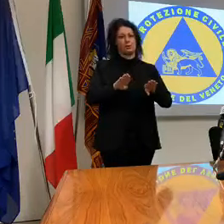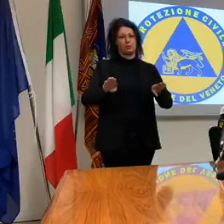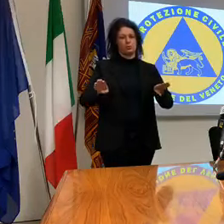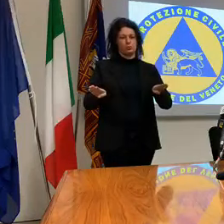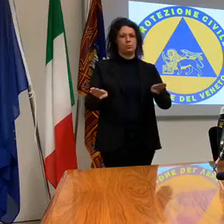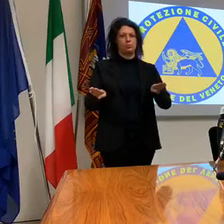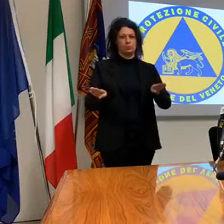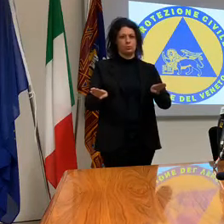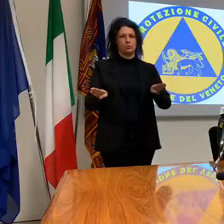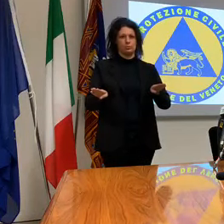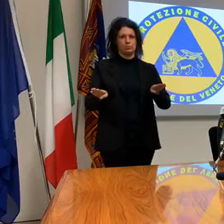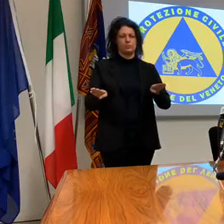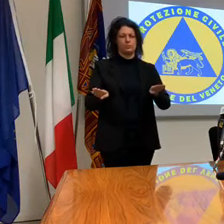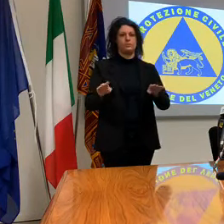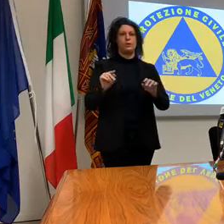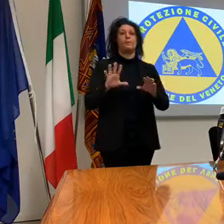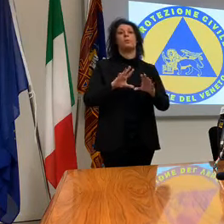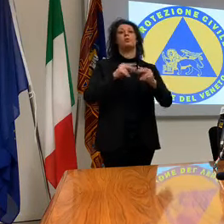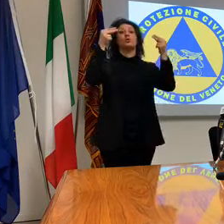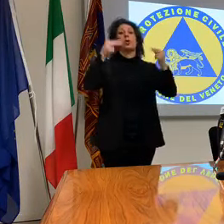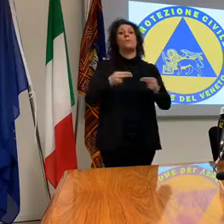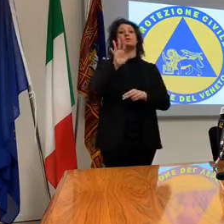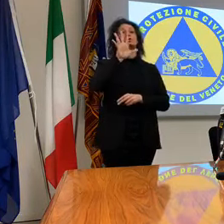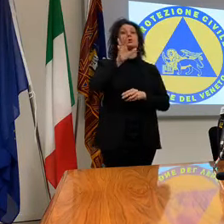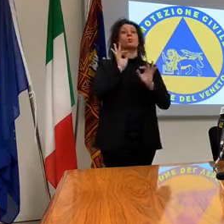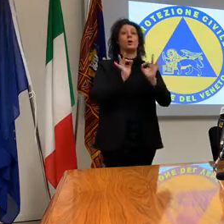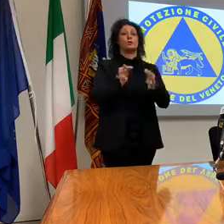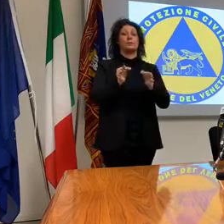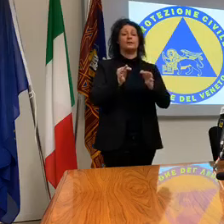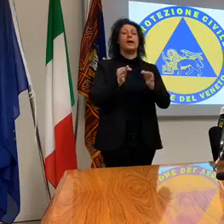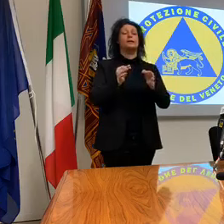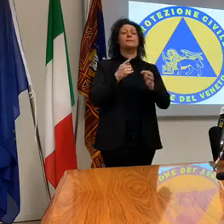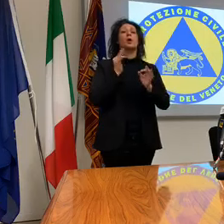sommando tutti i 5 gli ospedali, sono pronti e sono a disposizione.